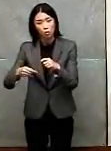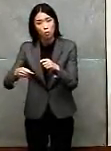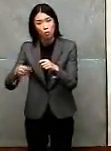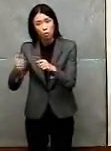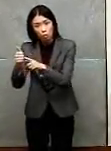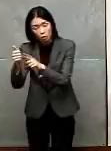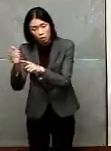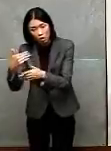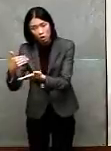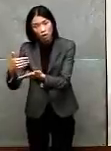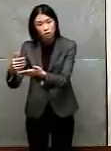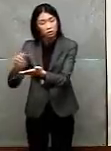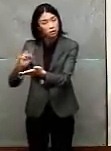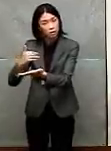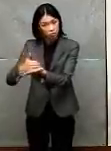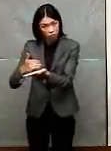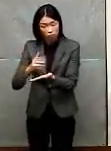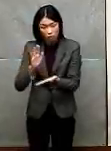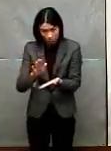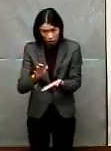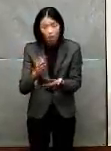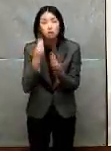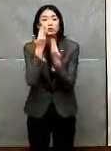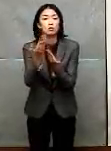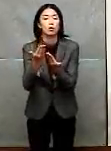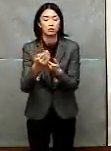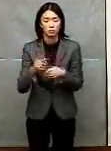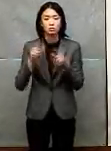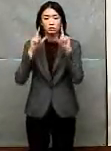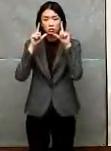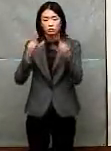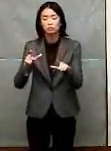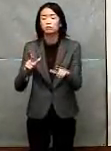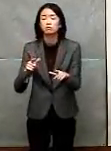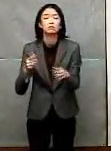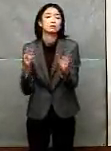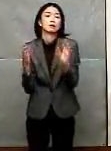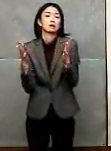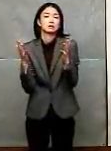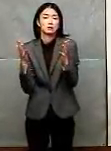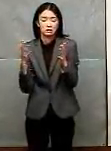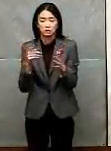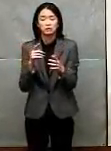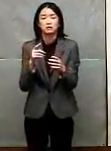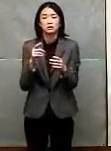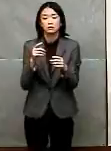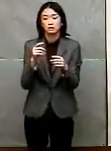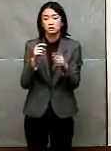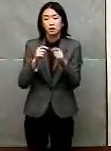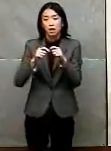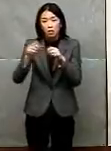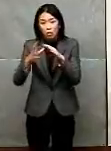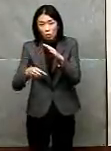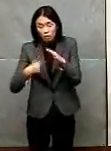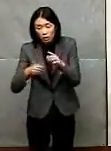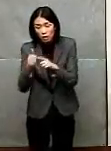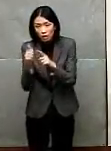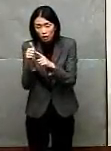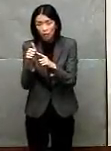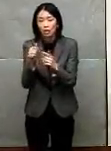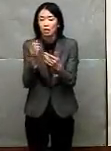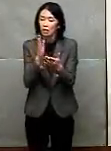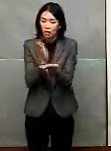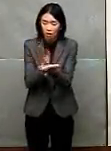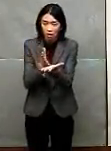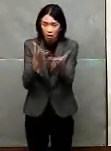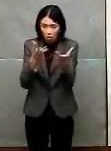ありましたか？ なかったです。本当にだって お話をされて変えられる時に、私が